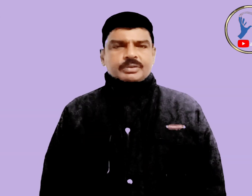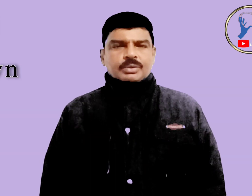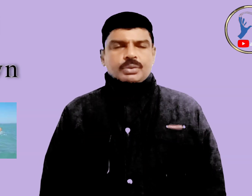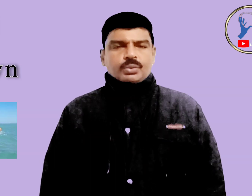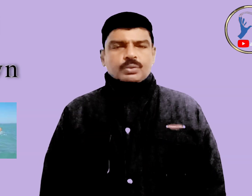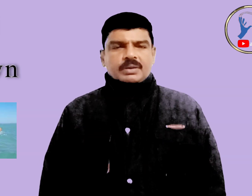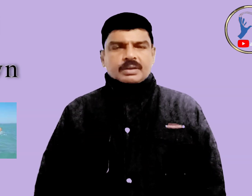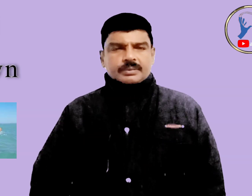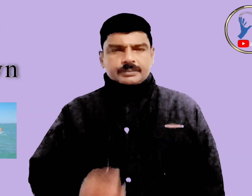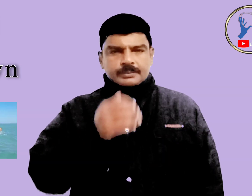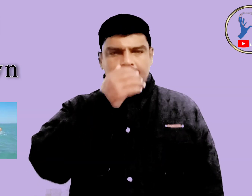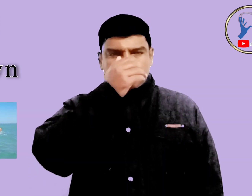डूबना,